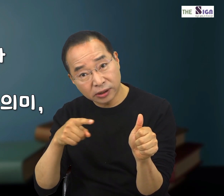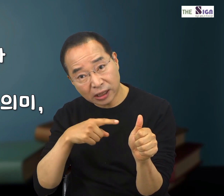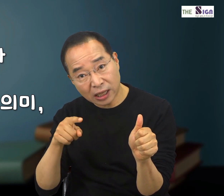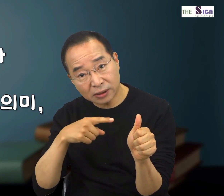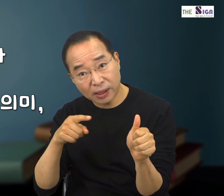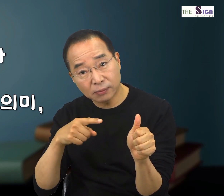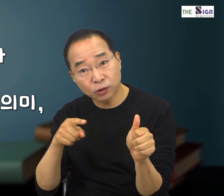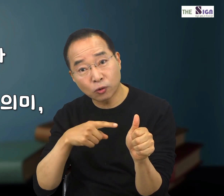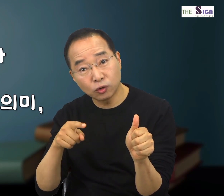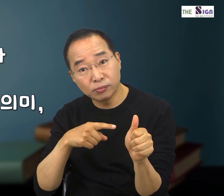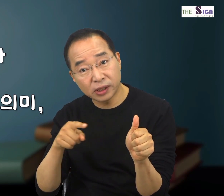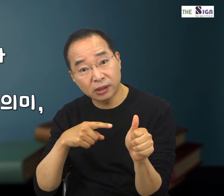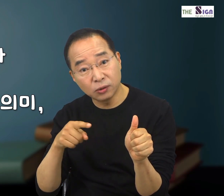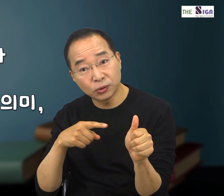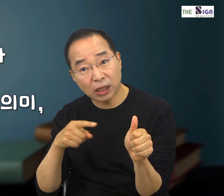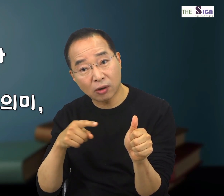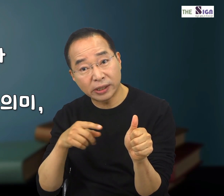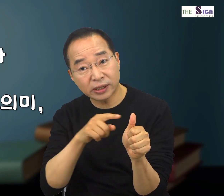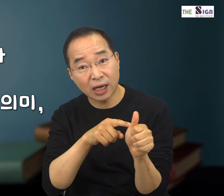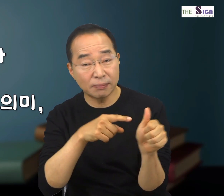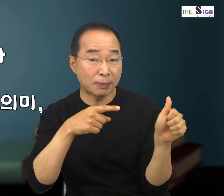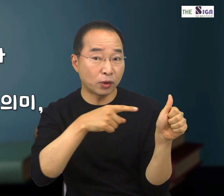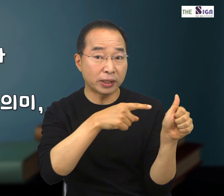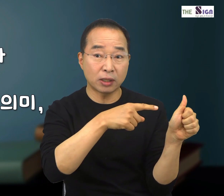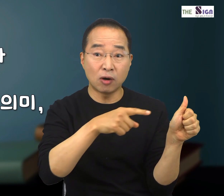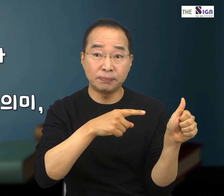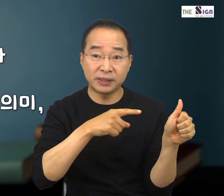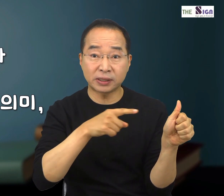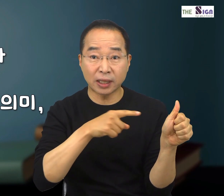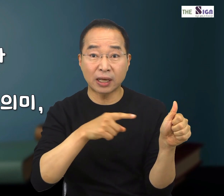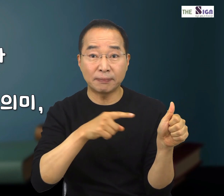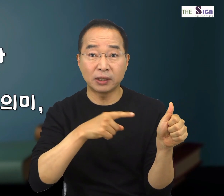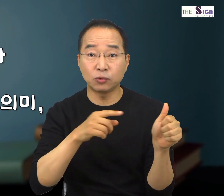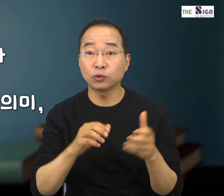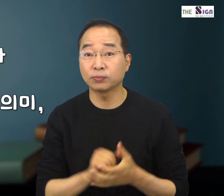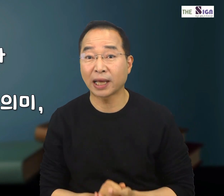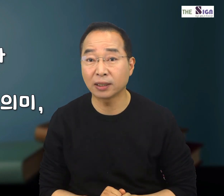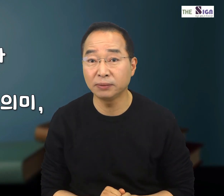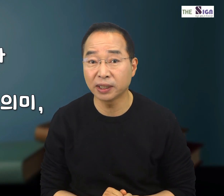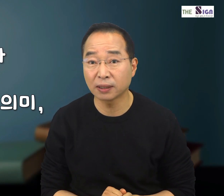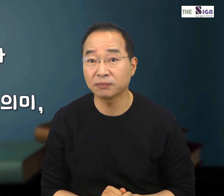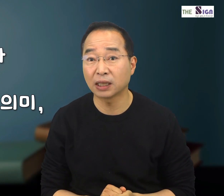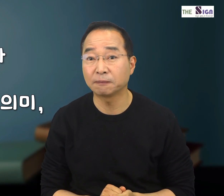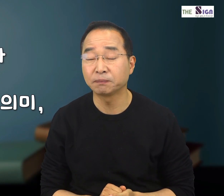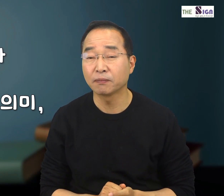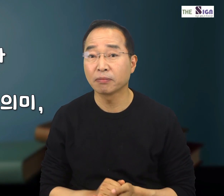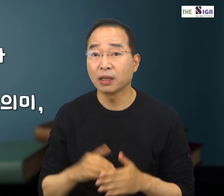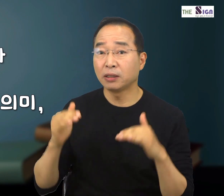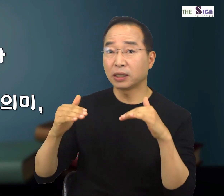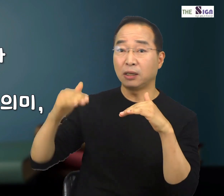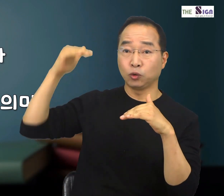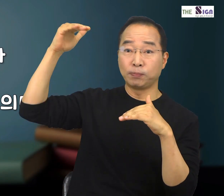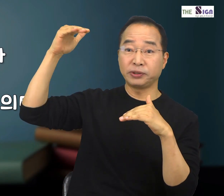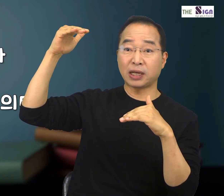다시 말하면 손으로 움직이는 동작과 이 사람의 모양이 거의 비슷하게 가면은 이건 좀 다른 의미가 됩니다. 그러니까 높은